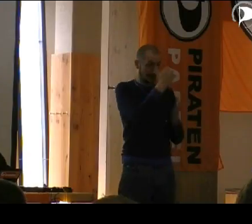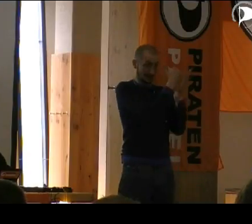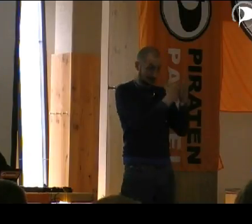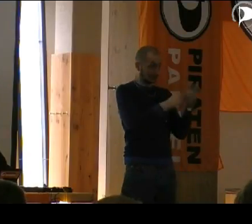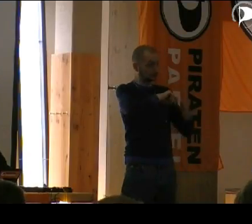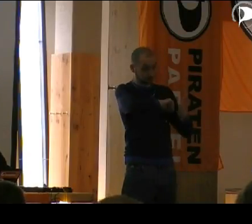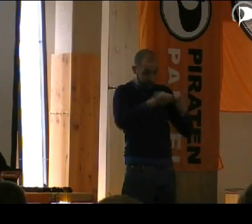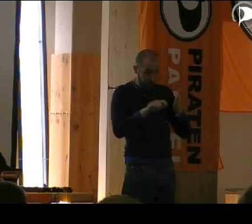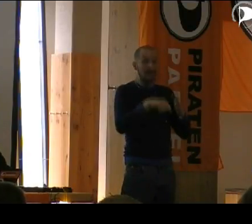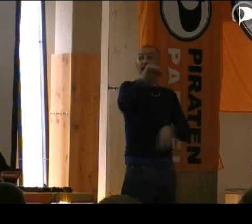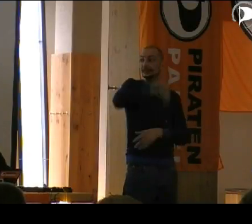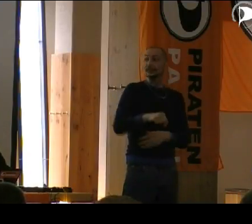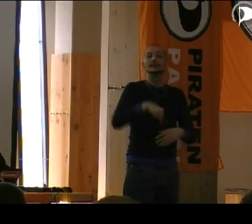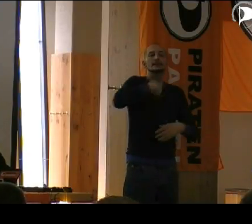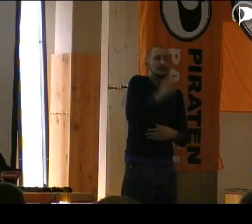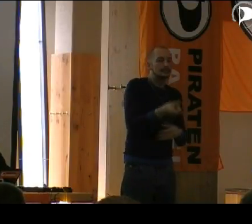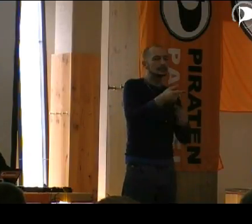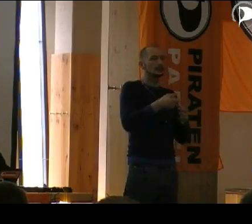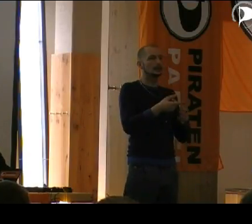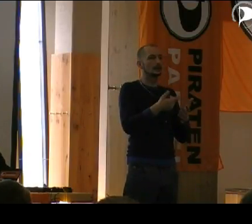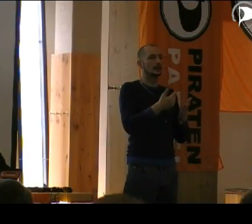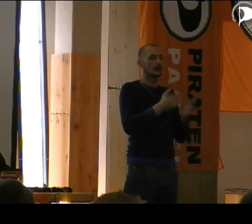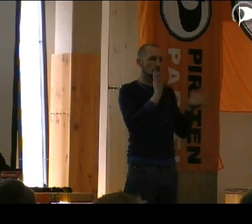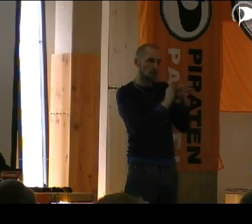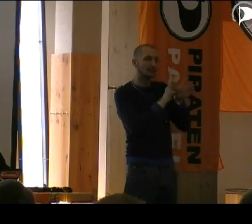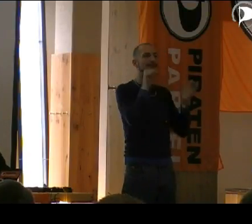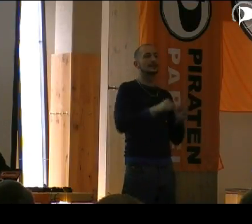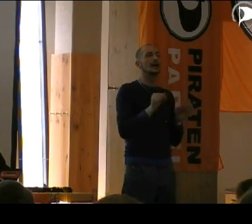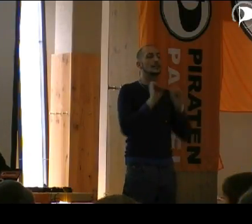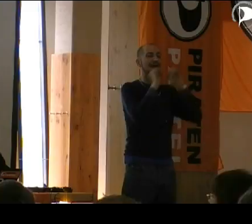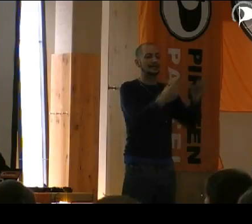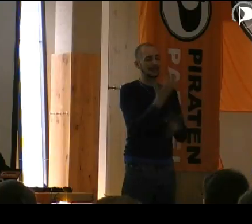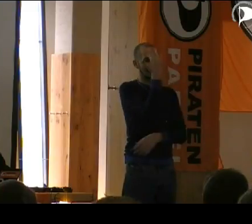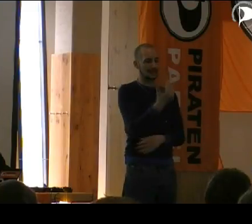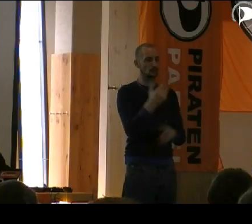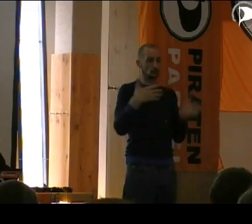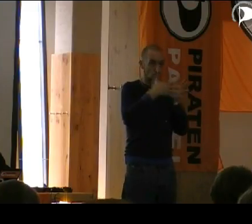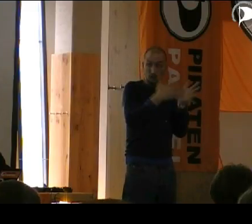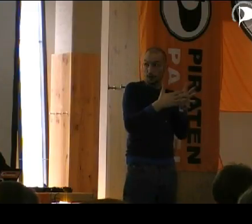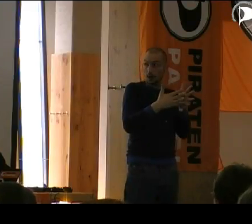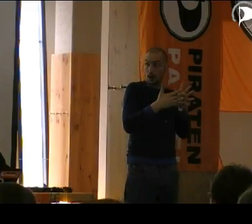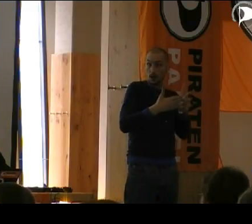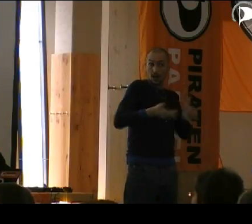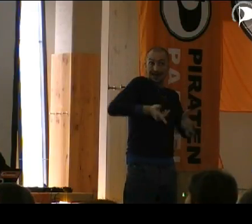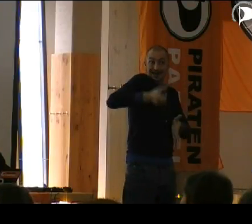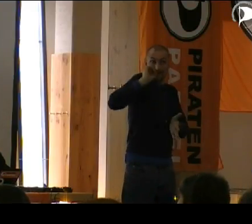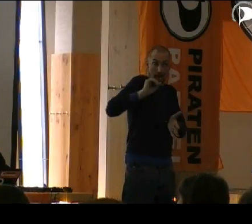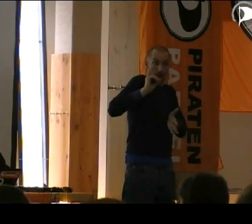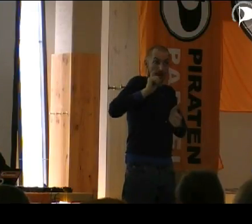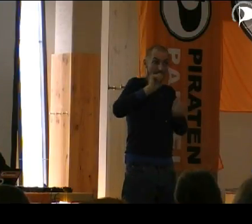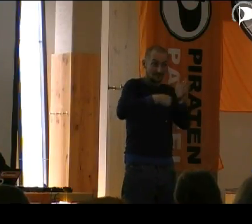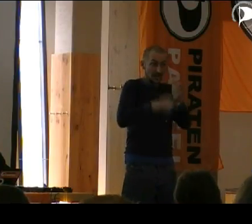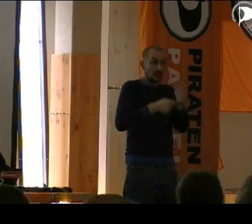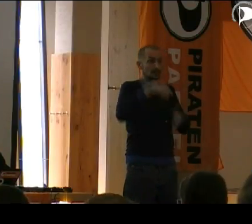jetzt zum nächsten tagesordnungspunkt das ist bericht der rechnungsprüfer sind rechtlich bindend letzten jahr gewählte anwesend